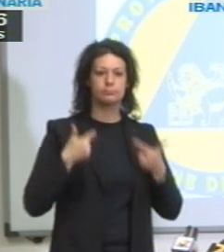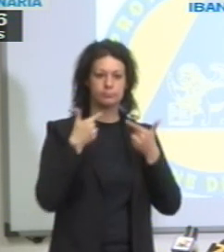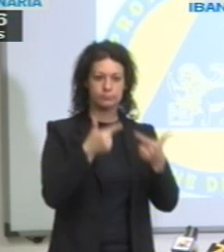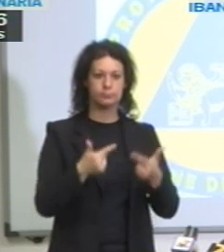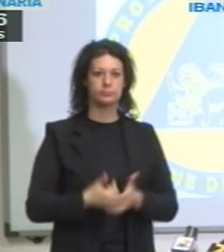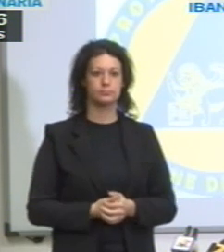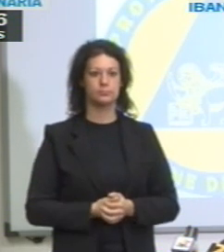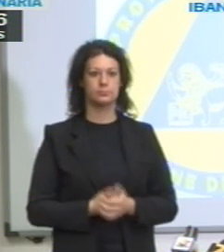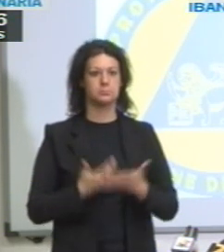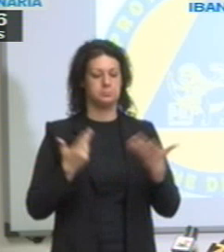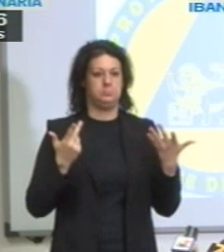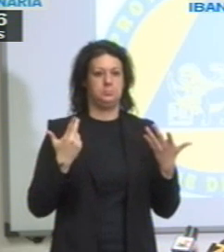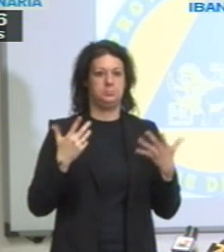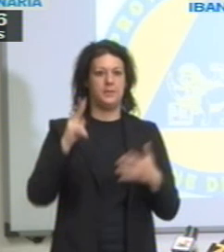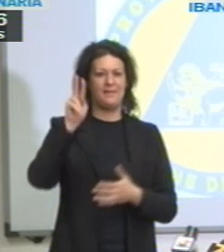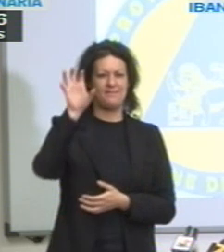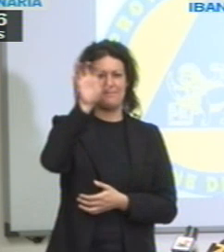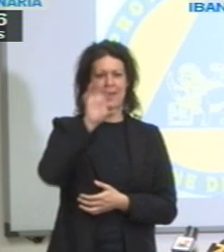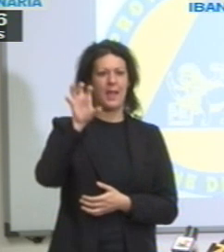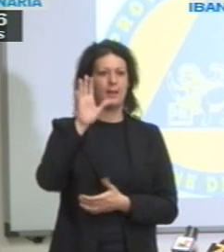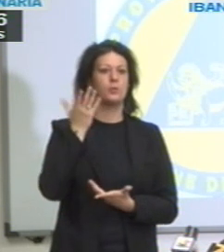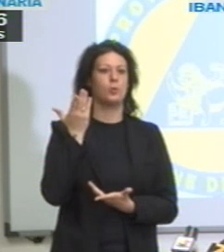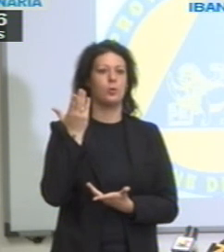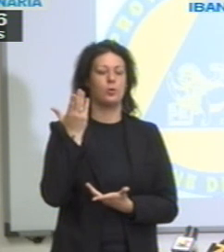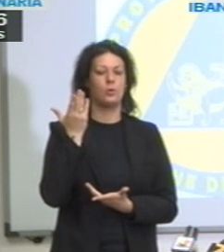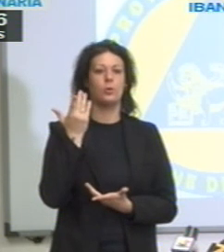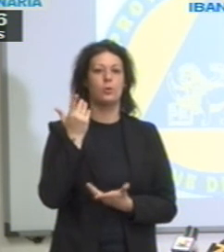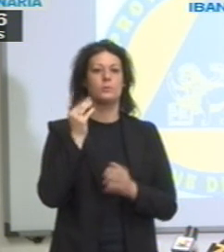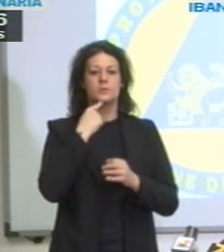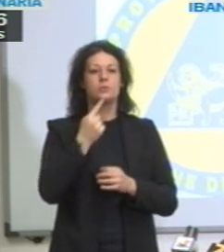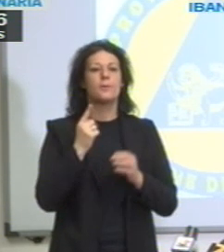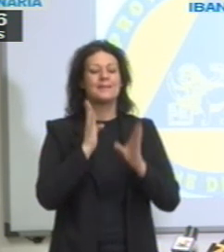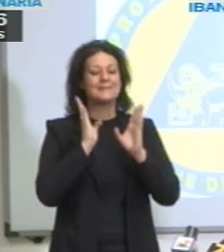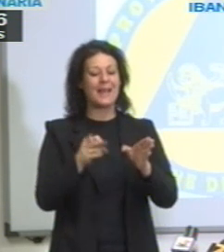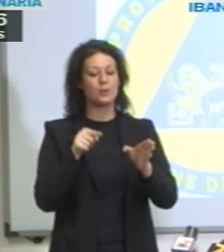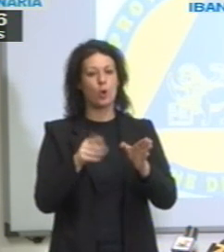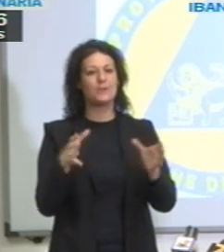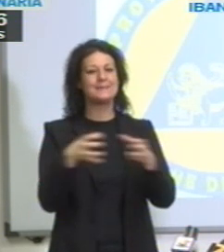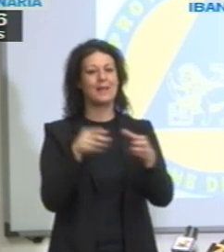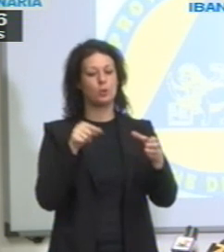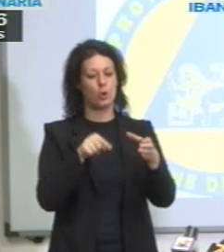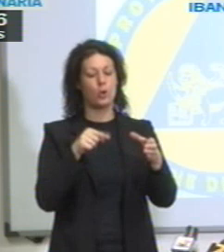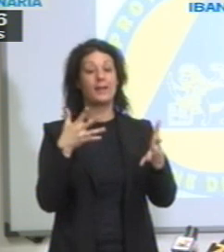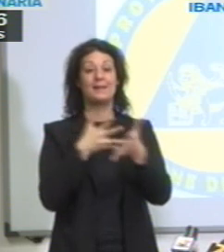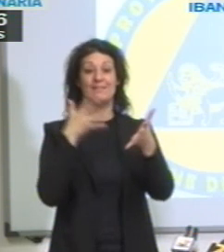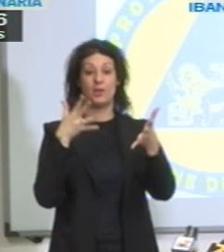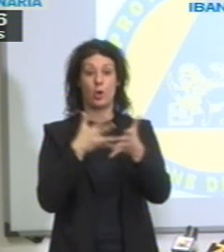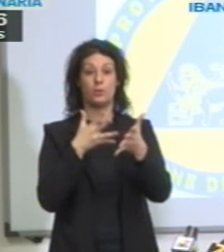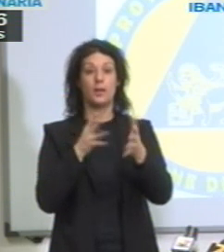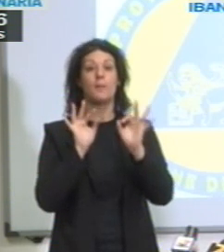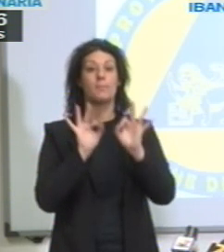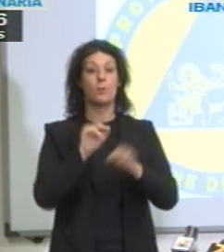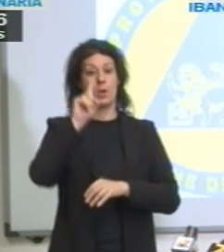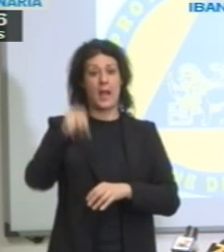è Veneto fino a midollo spinale a sto modo di ragionare, no? Il settore, tra i settori più in difficoltà sono quelli di tutti questi volontari